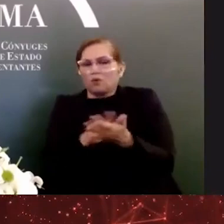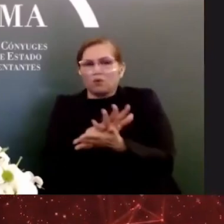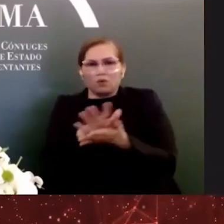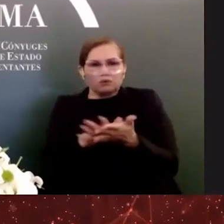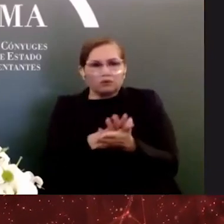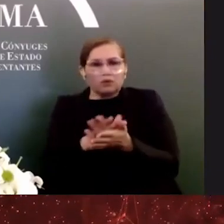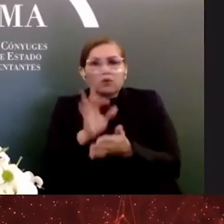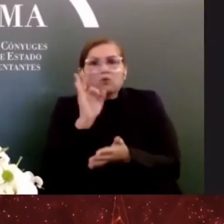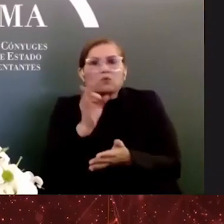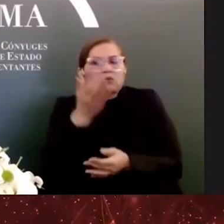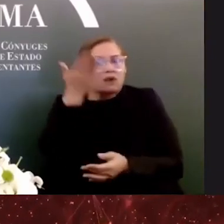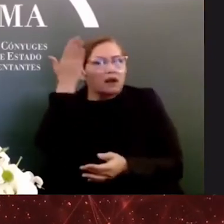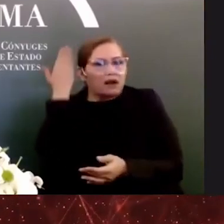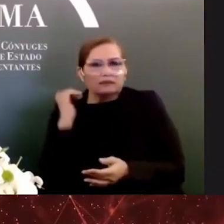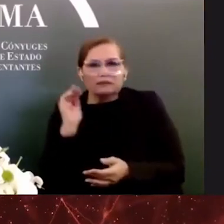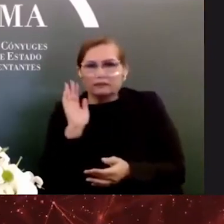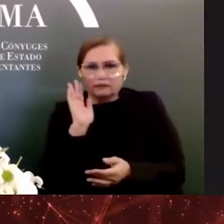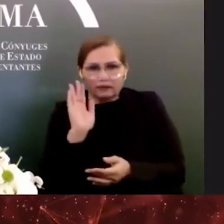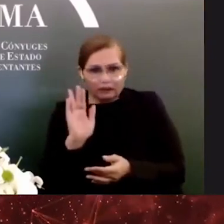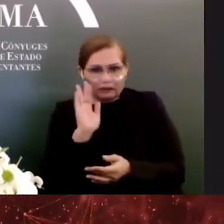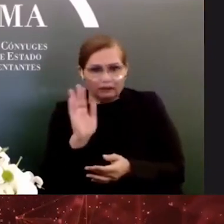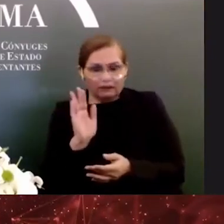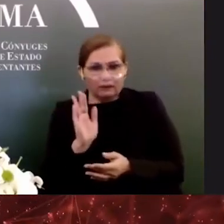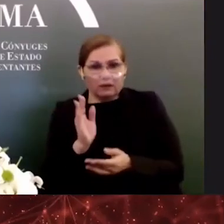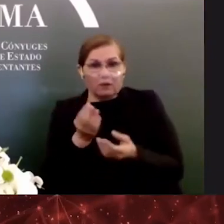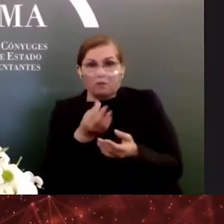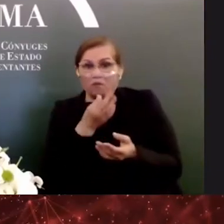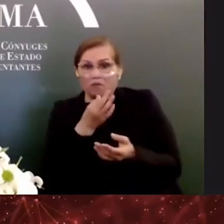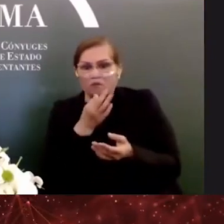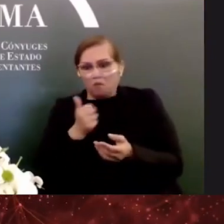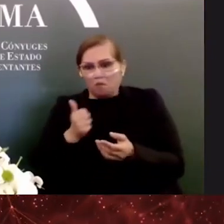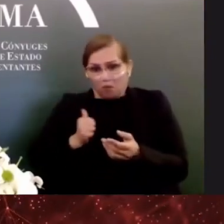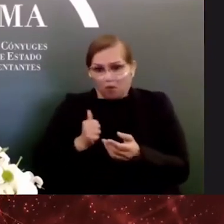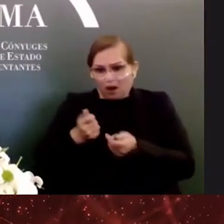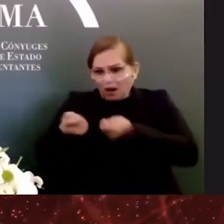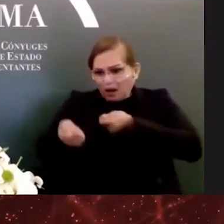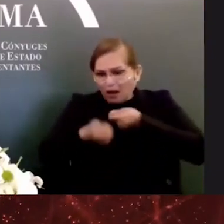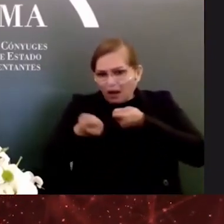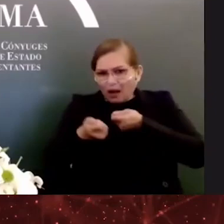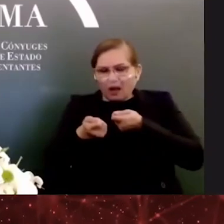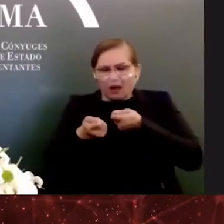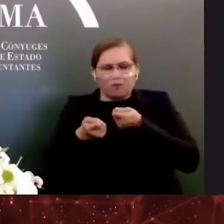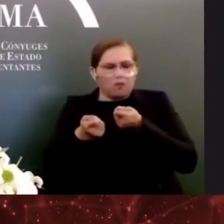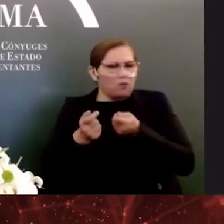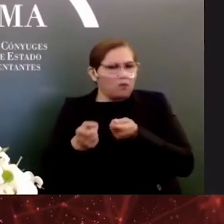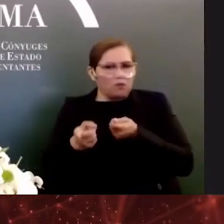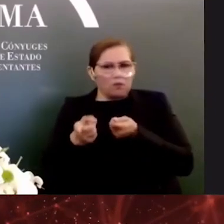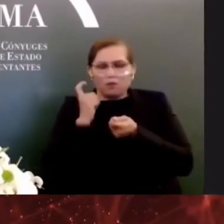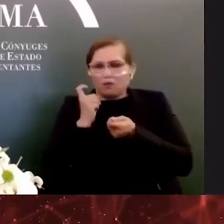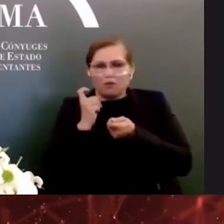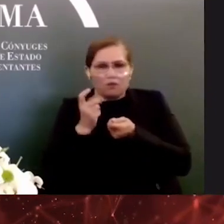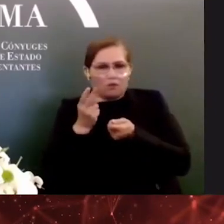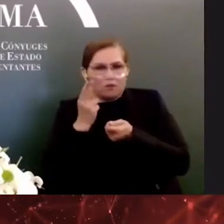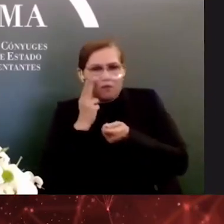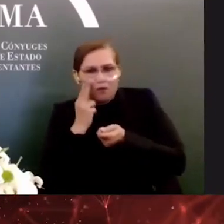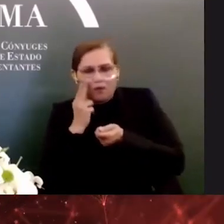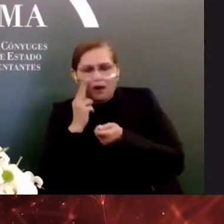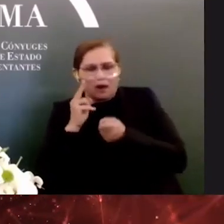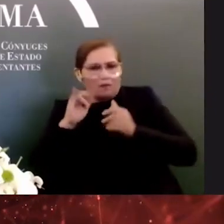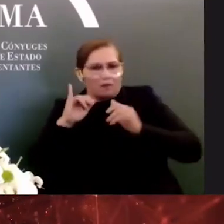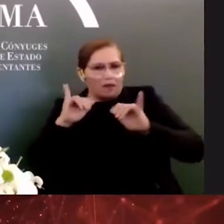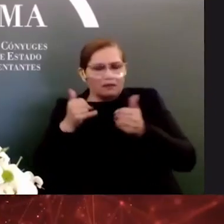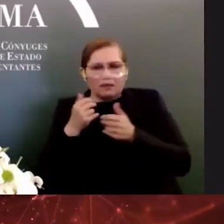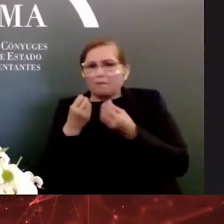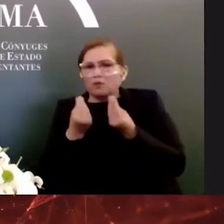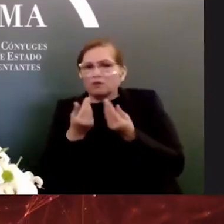situaciones inusitadas para todos, que en el caso de las mujeres rurales ha acentuado las dificultades y propiciado